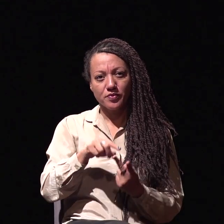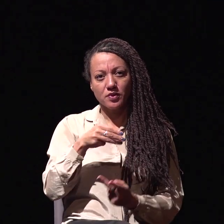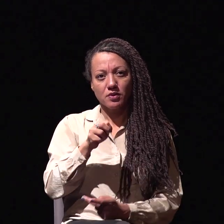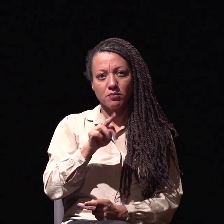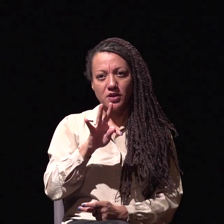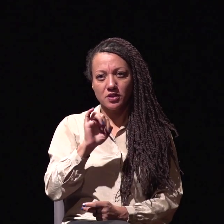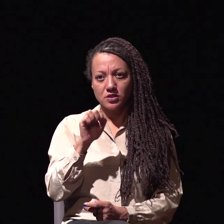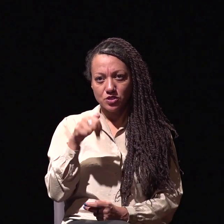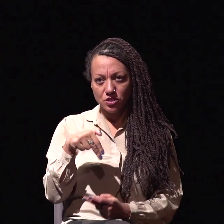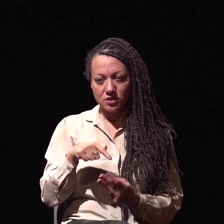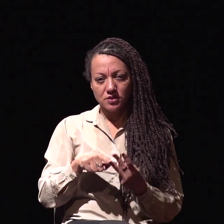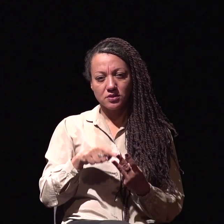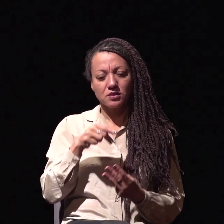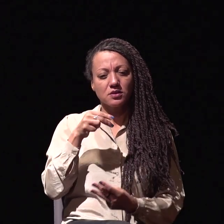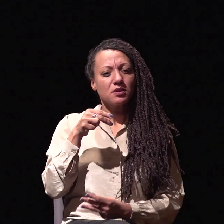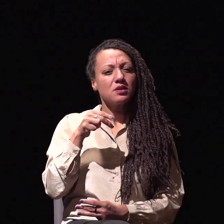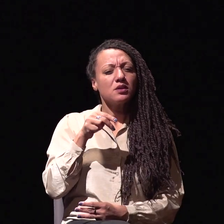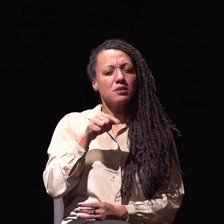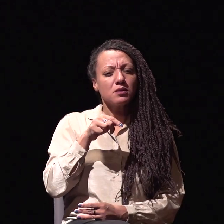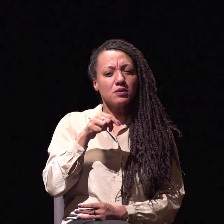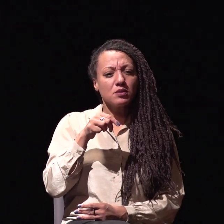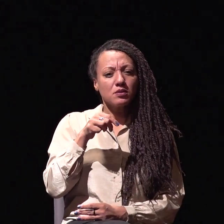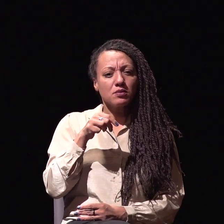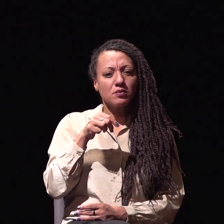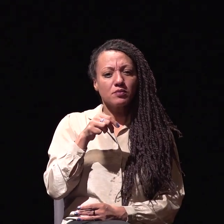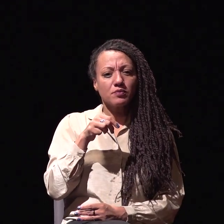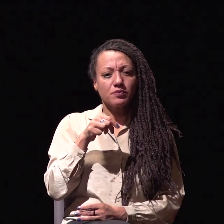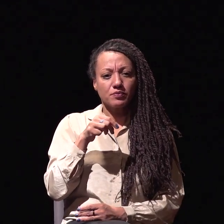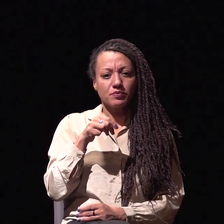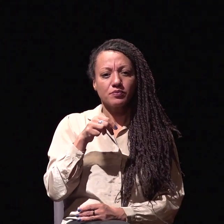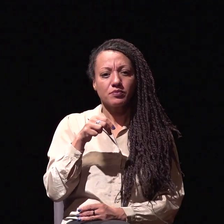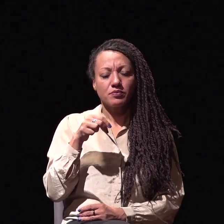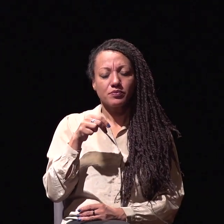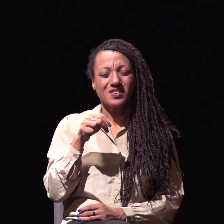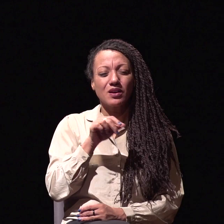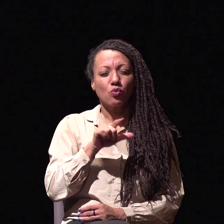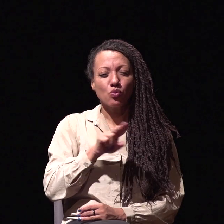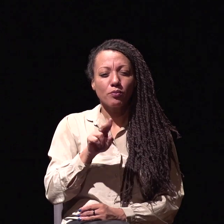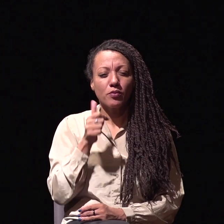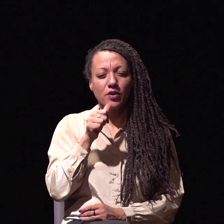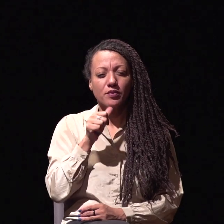à Miriam Elwing, que tem nos trabalhado bastante em torno desse projeto.